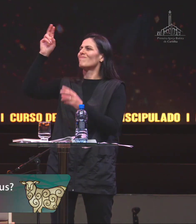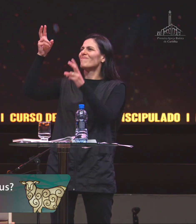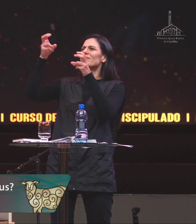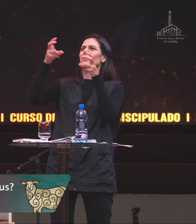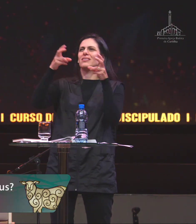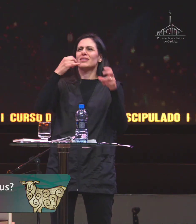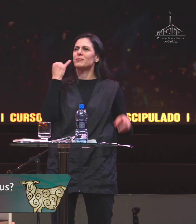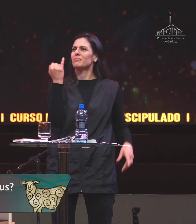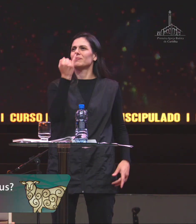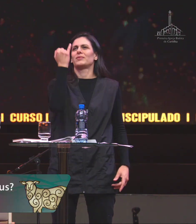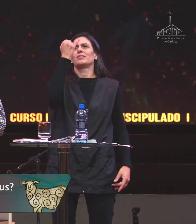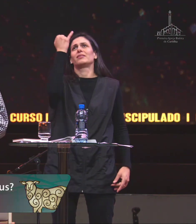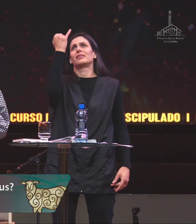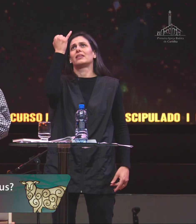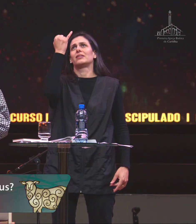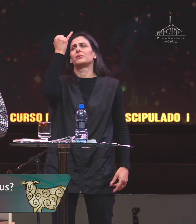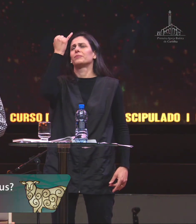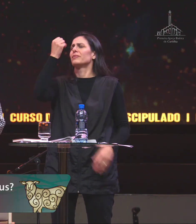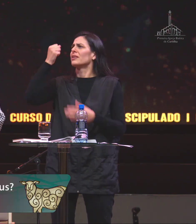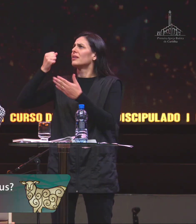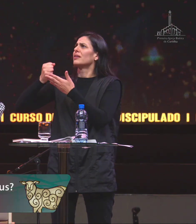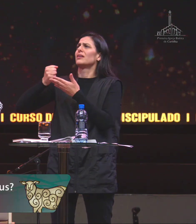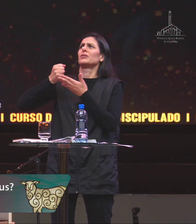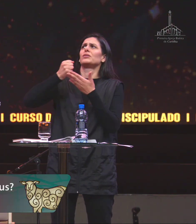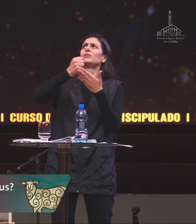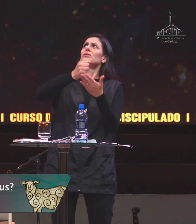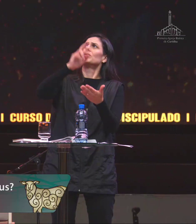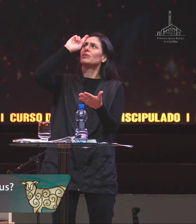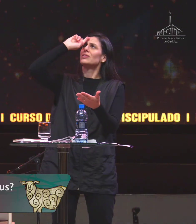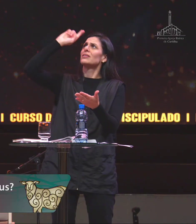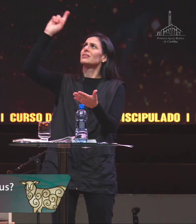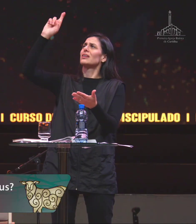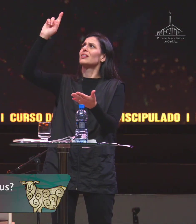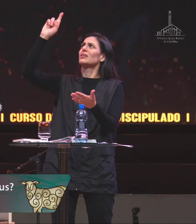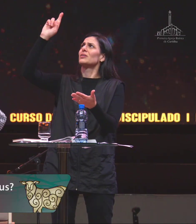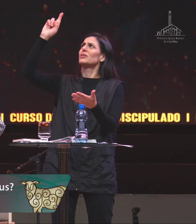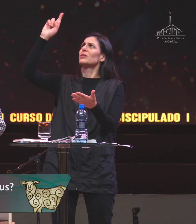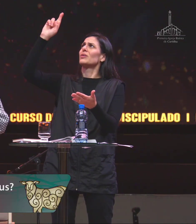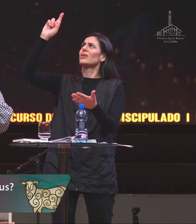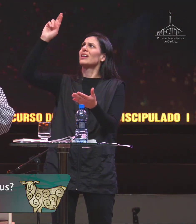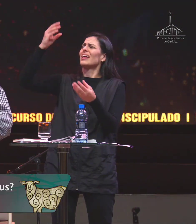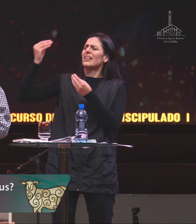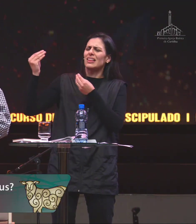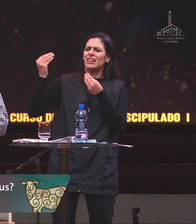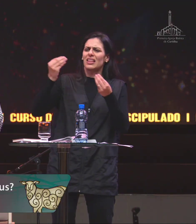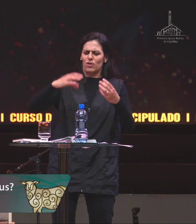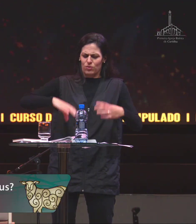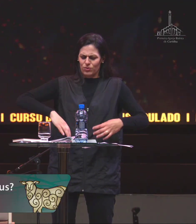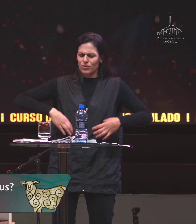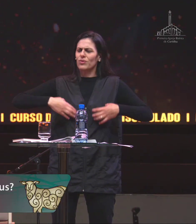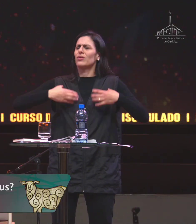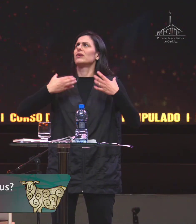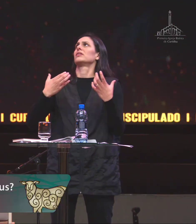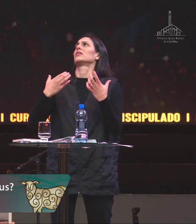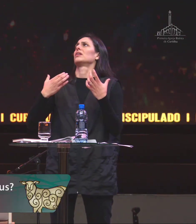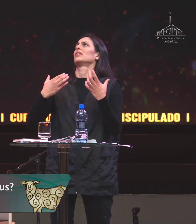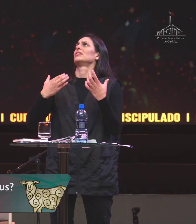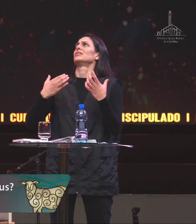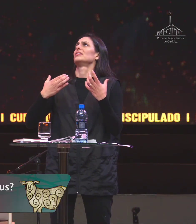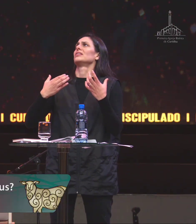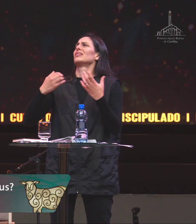Teu Espírito Santo, Deus. Oh Deus, nós queremos colocar agora aos Teus pés áreas da